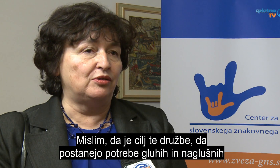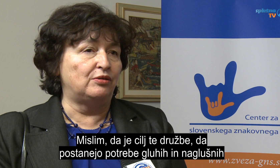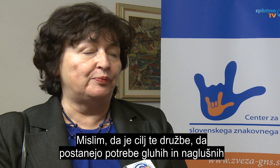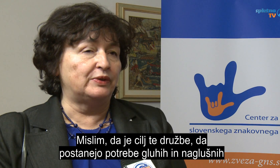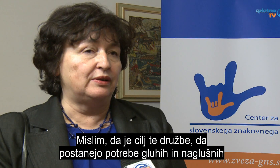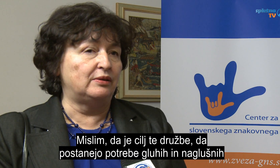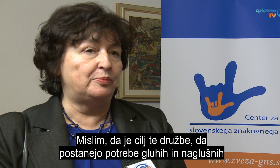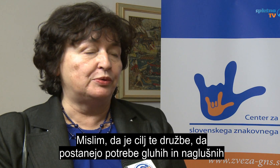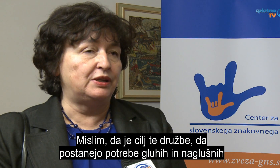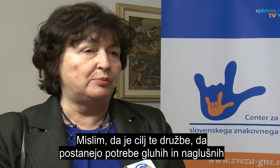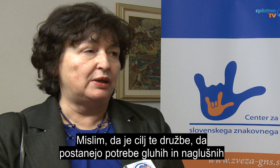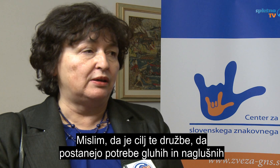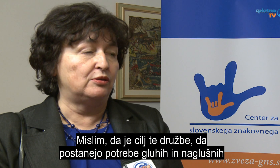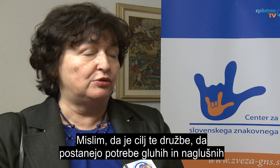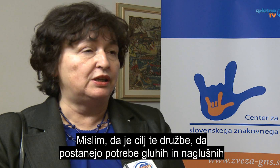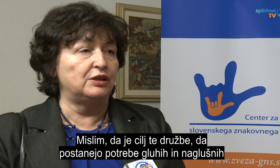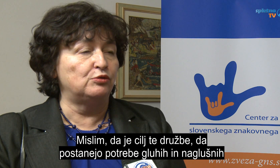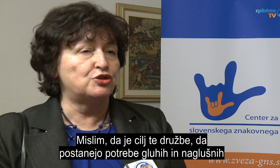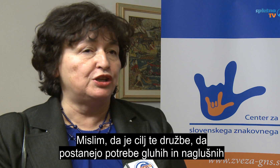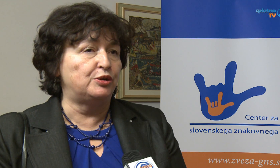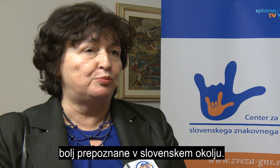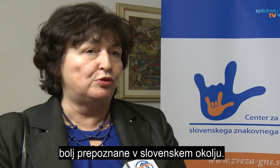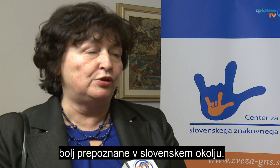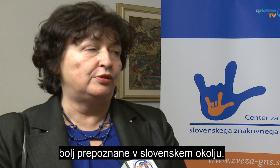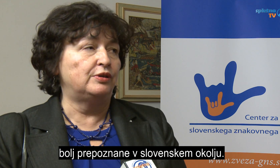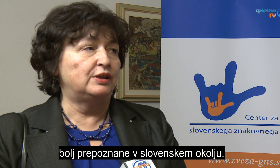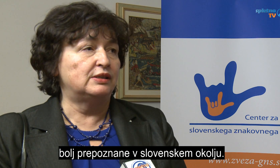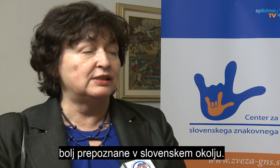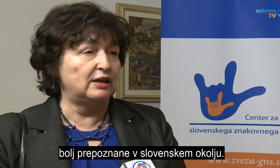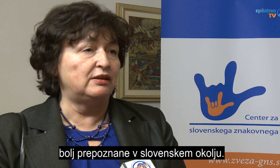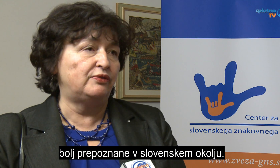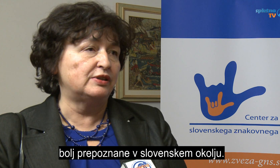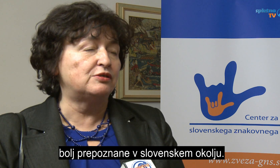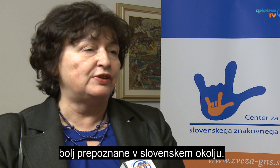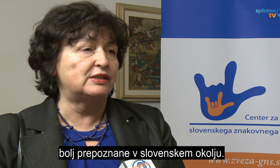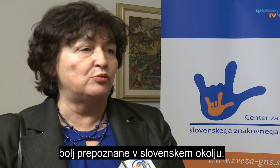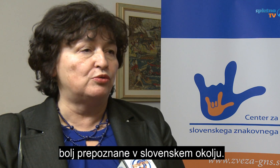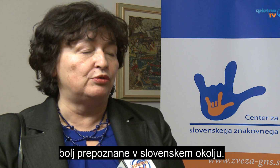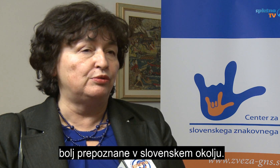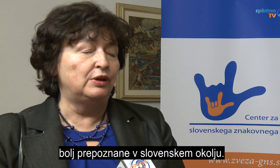postanejo potrebe gluhih in naglušnih bolj znane v slovenskem okolju.